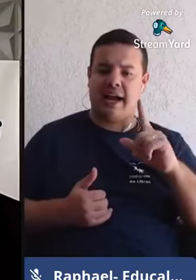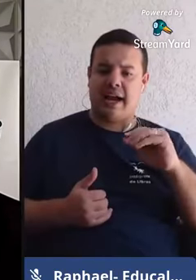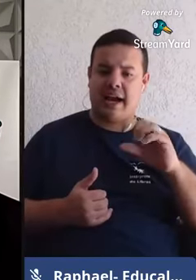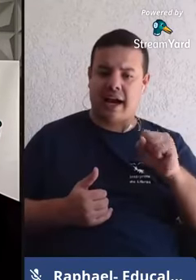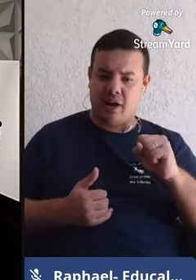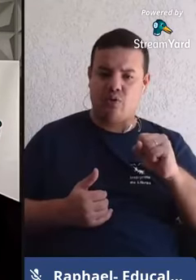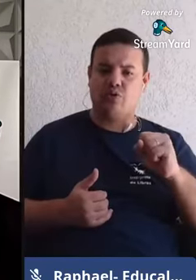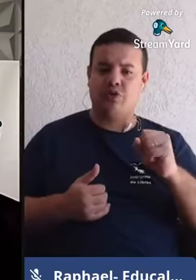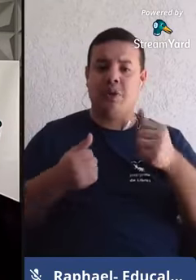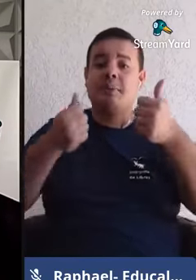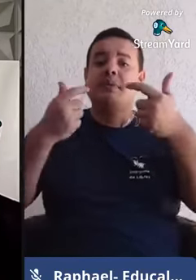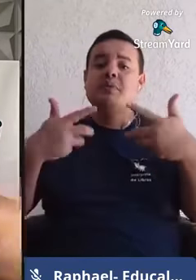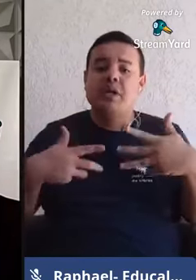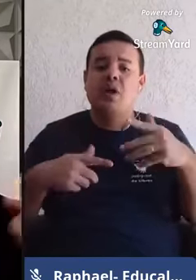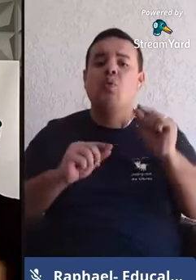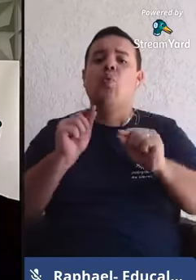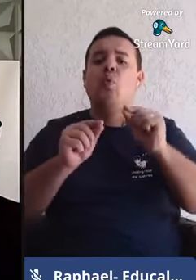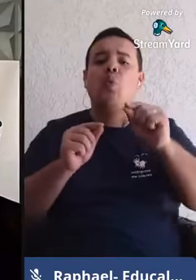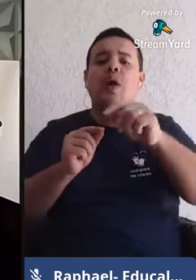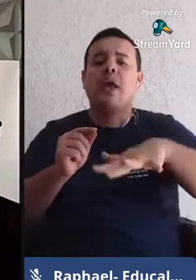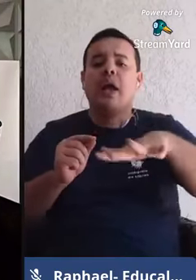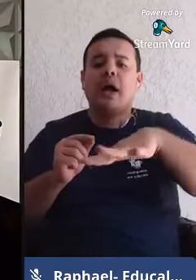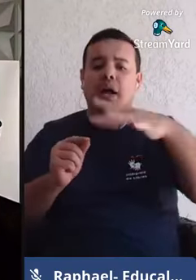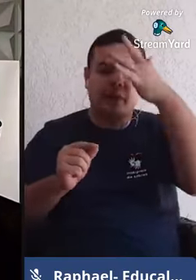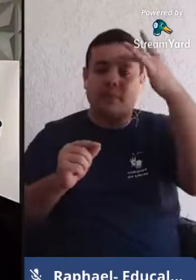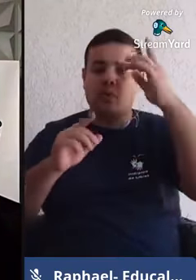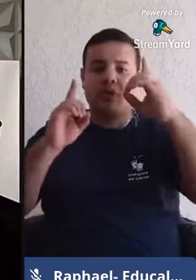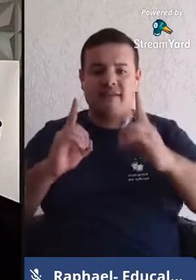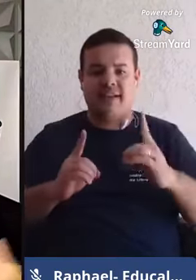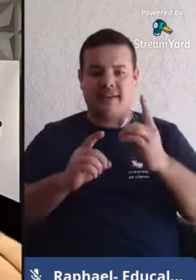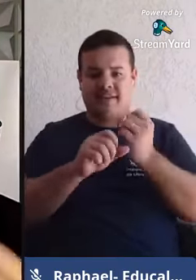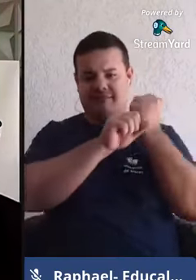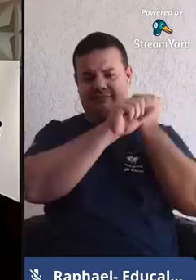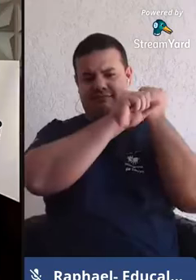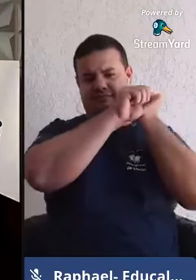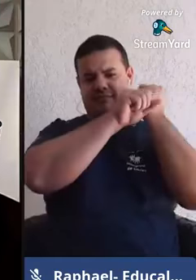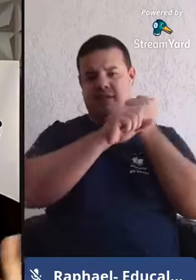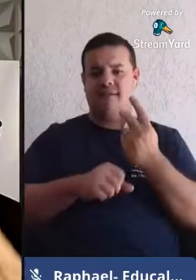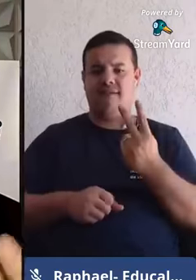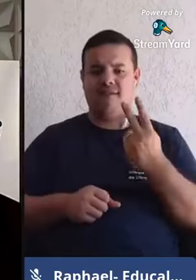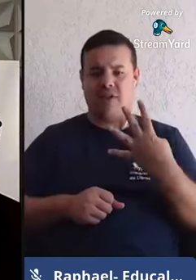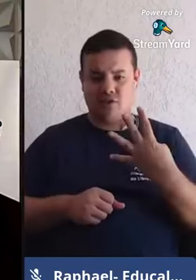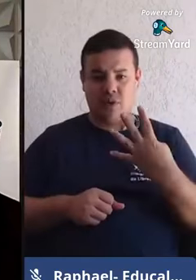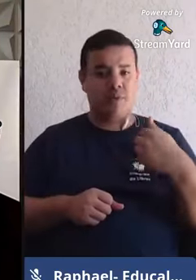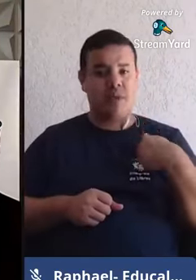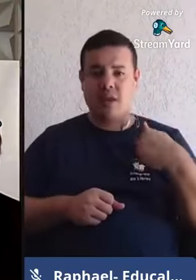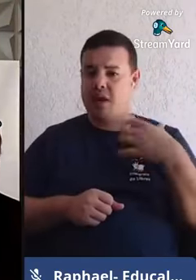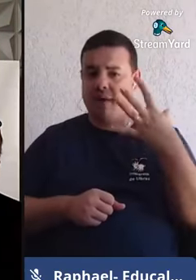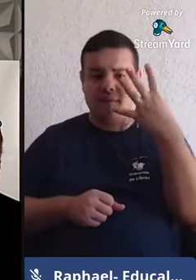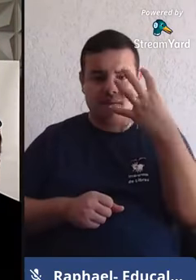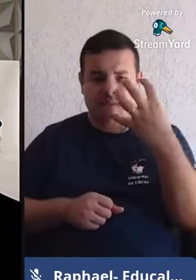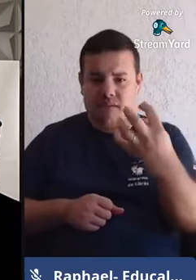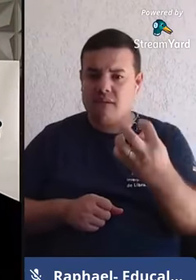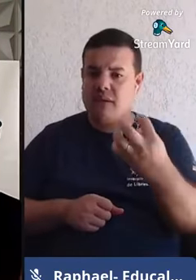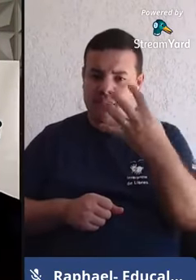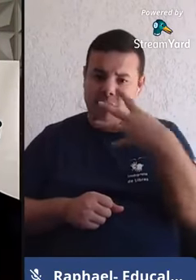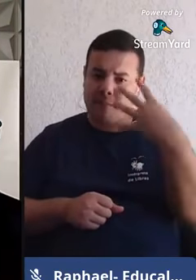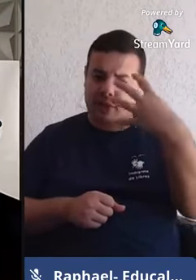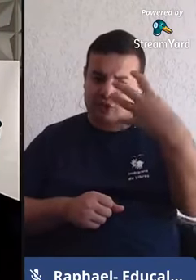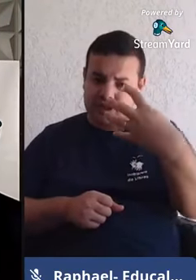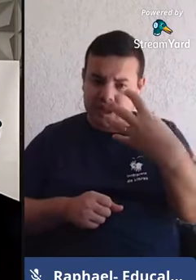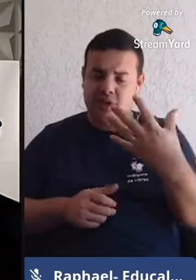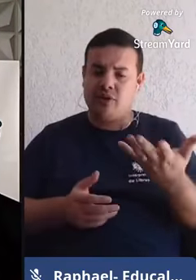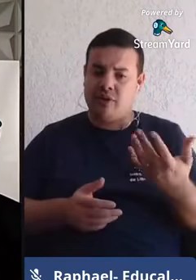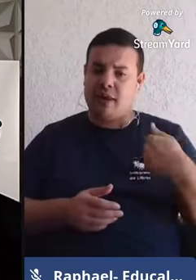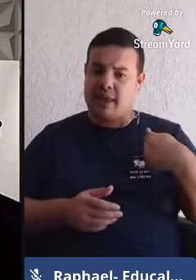deficiência, porque eu não conhecia na ocasião, há 24 anos, né? E eu fui me apaixonando por isso, eu fui